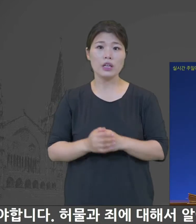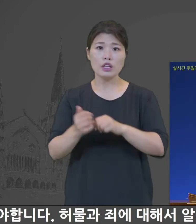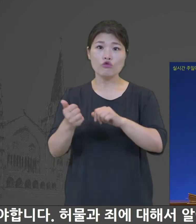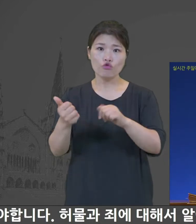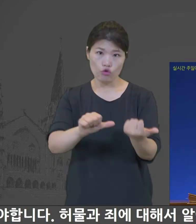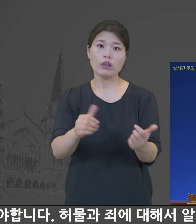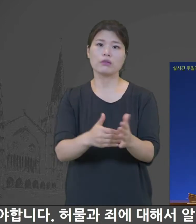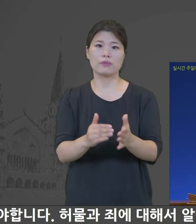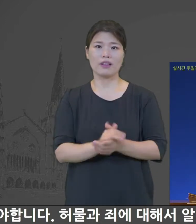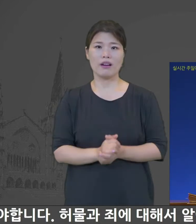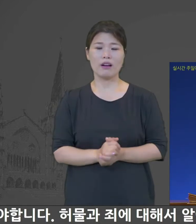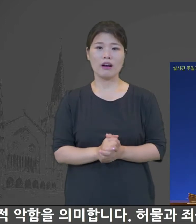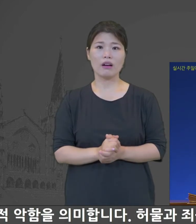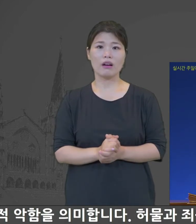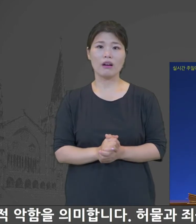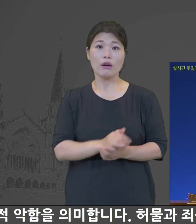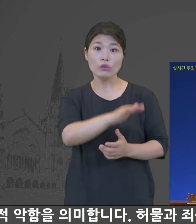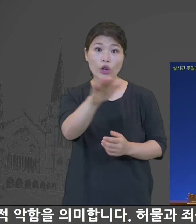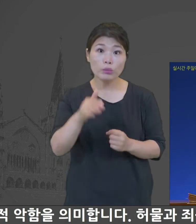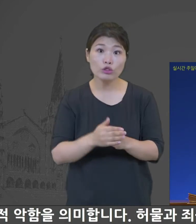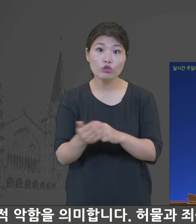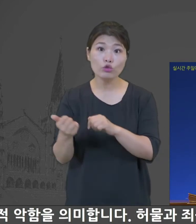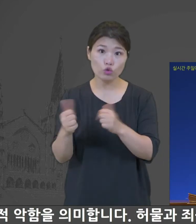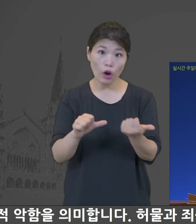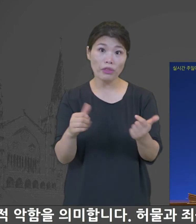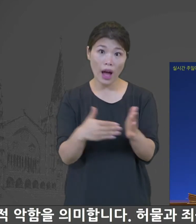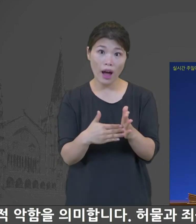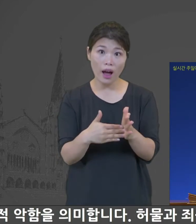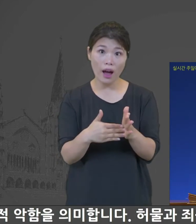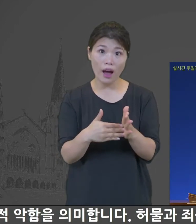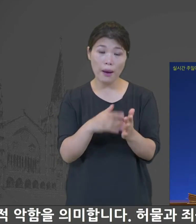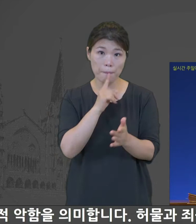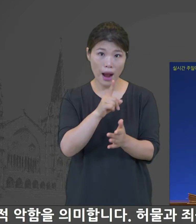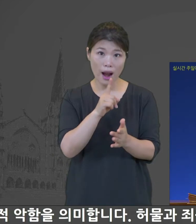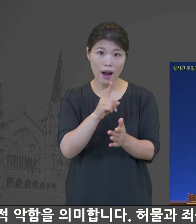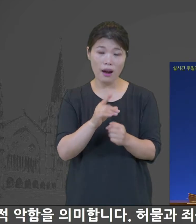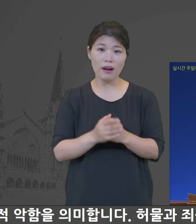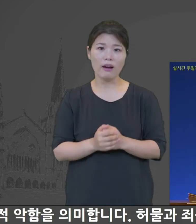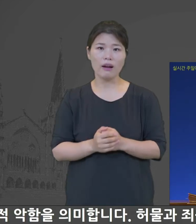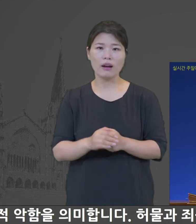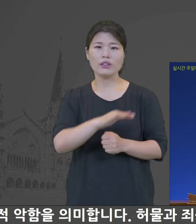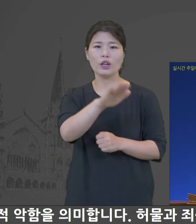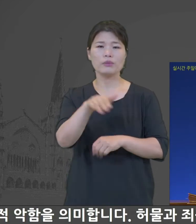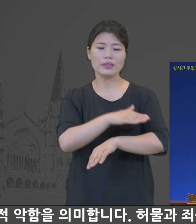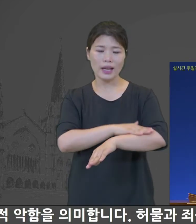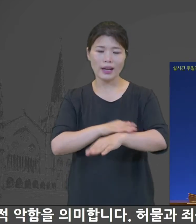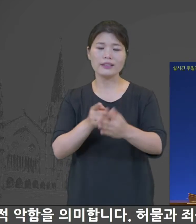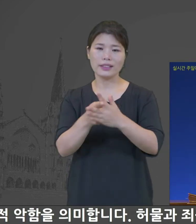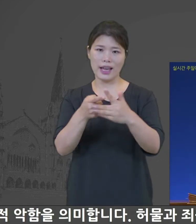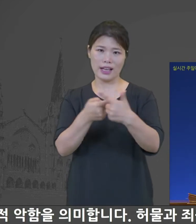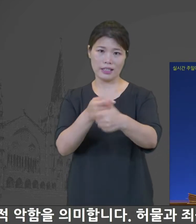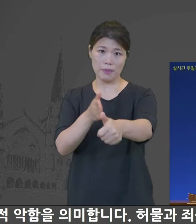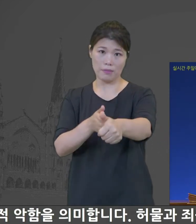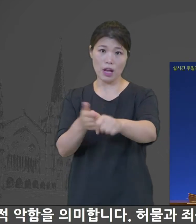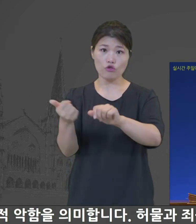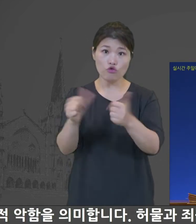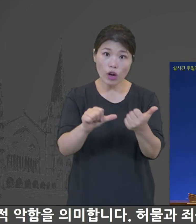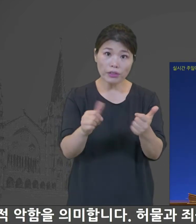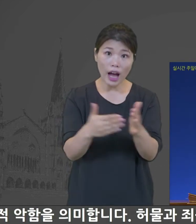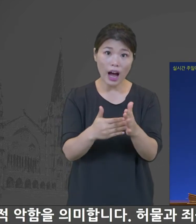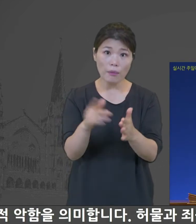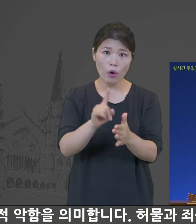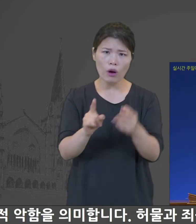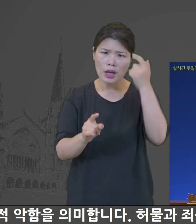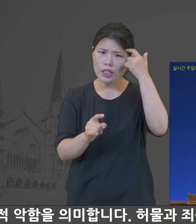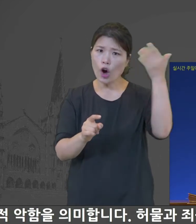합니다. 여러분, 이 죽었다는 말씀을 잘 이해해 두어야 됩니다. 여기서 죽은 것이 영적으로